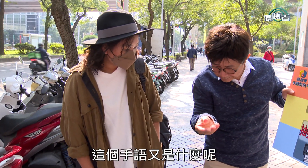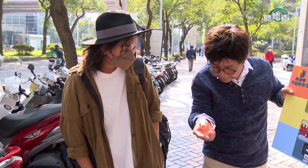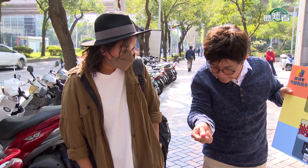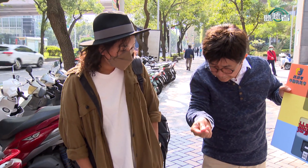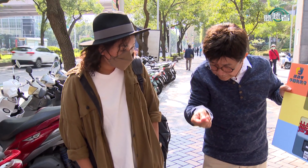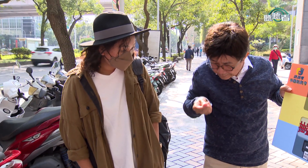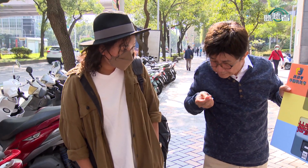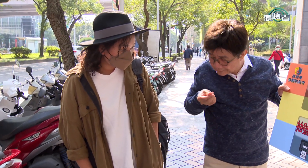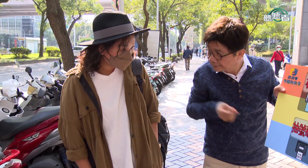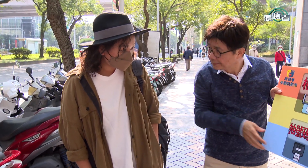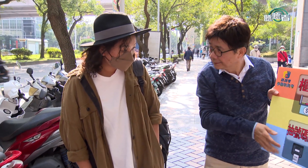哎